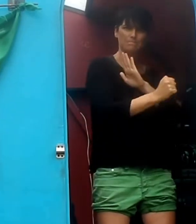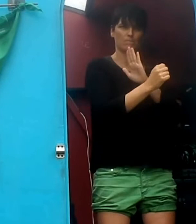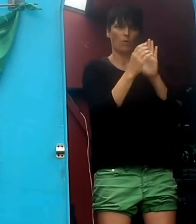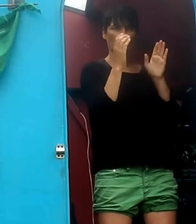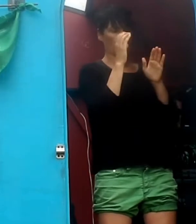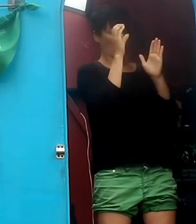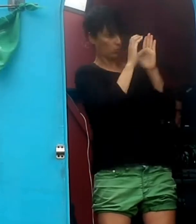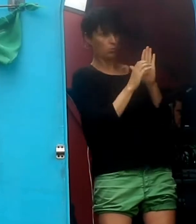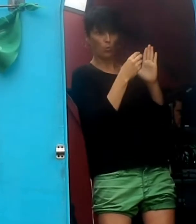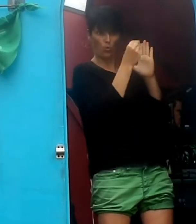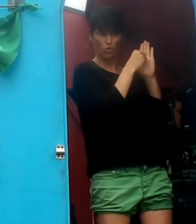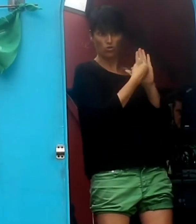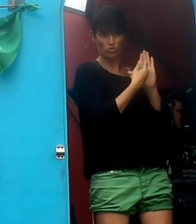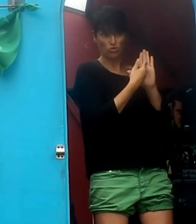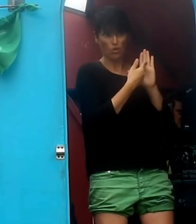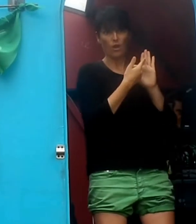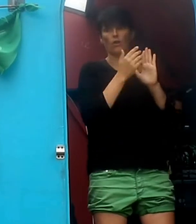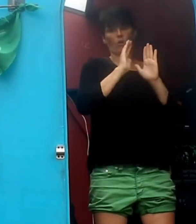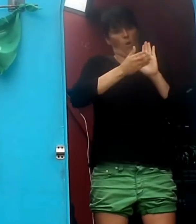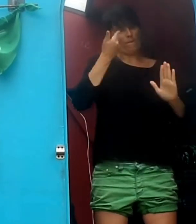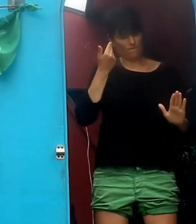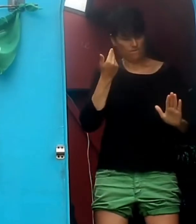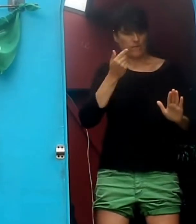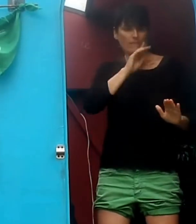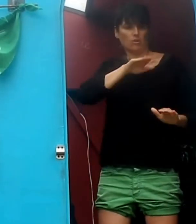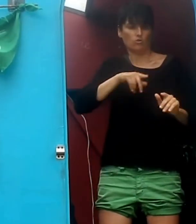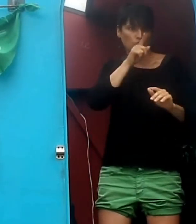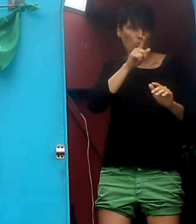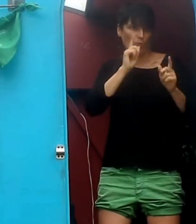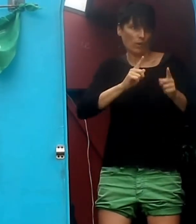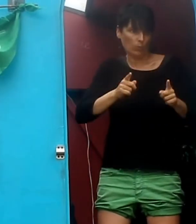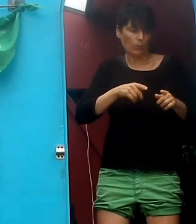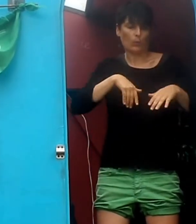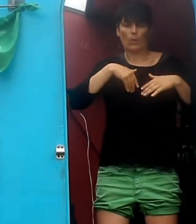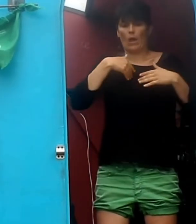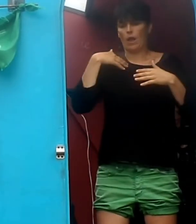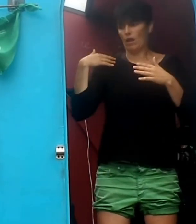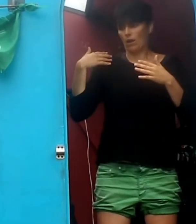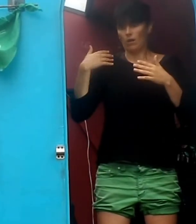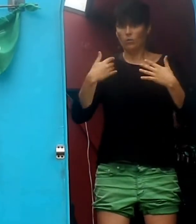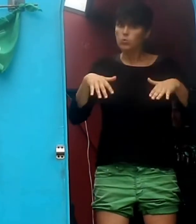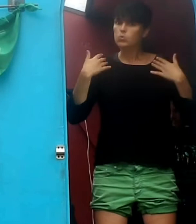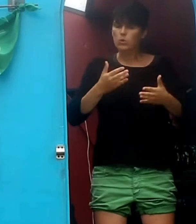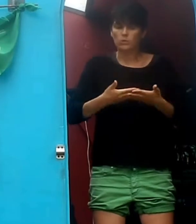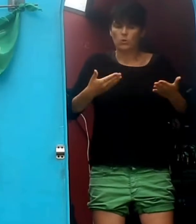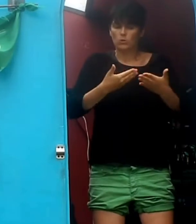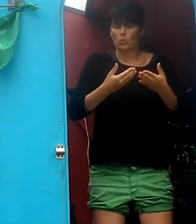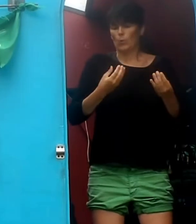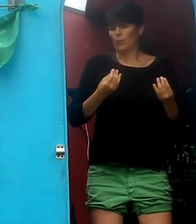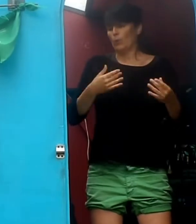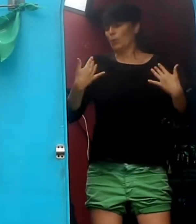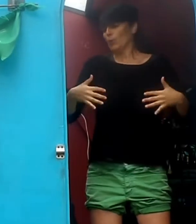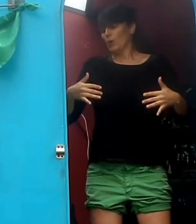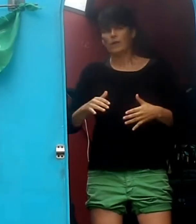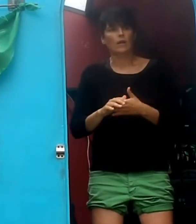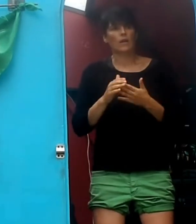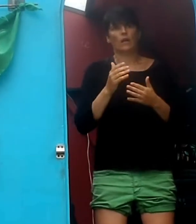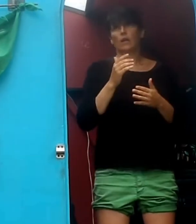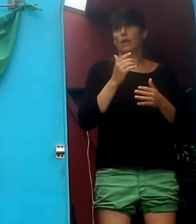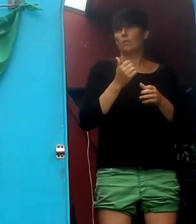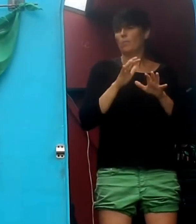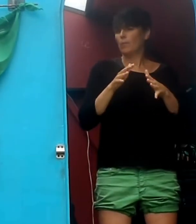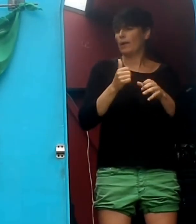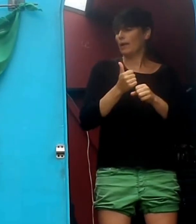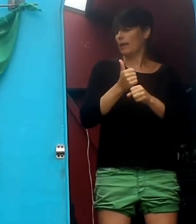été votée. Et voilà, c'est super chaud. Là, il y a eu, depuis à peu près 1